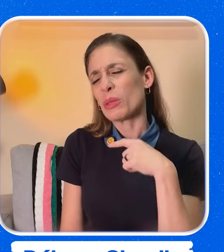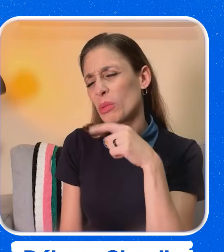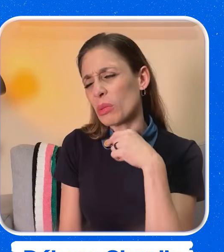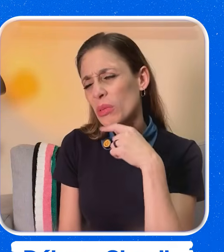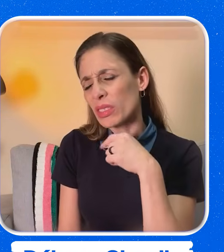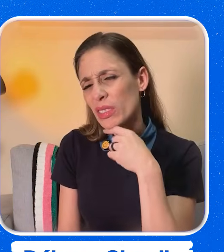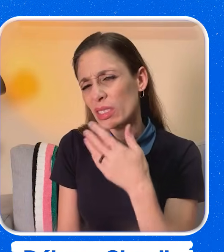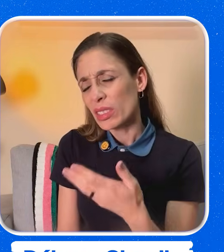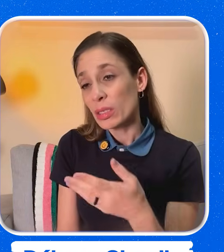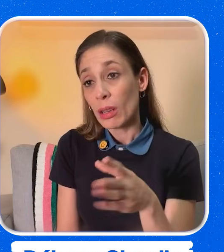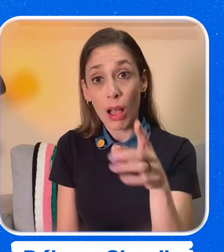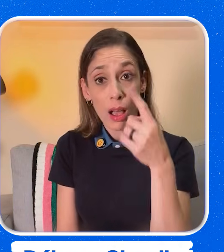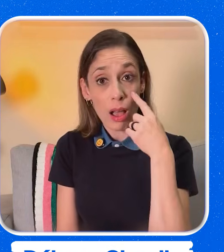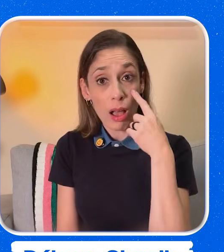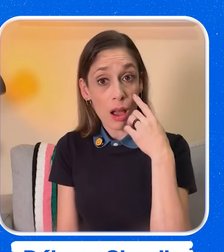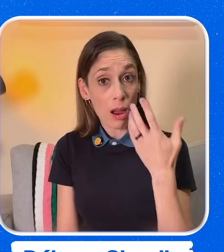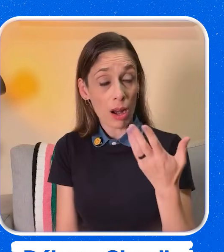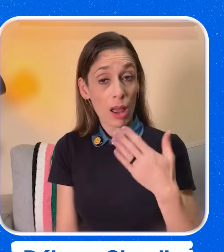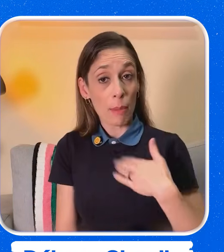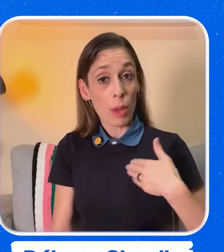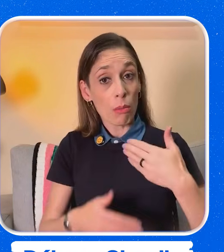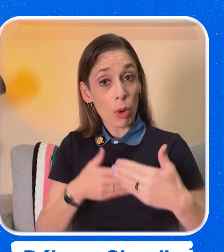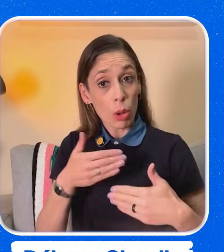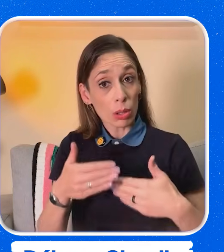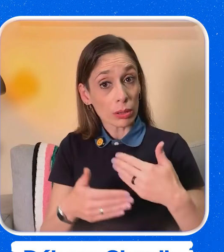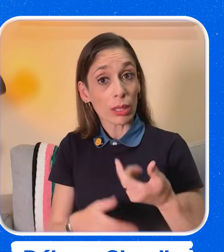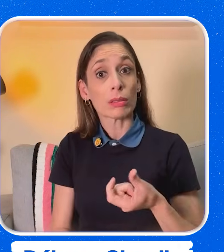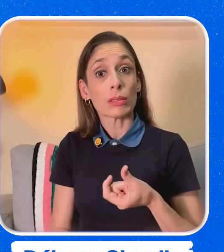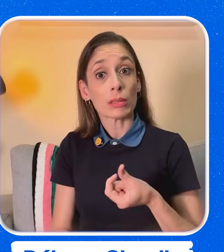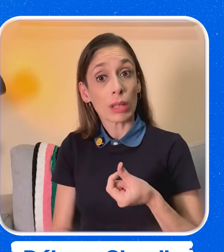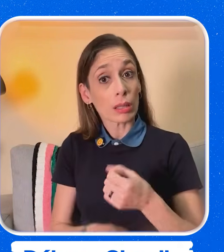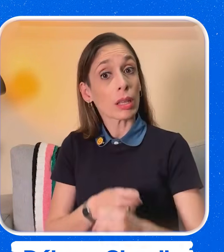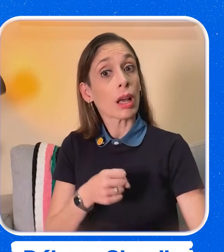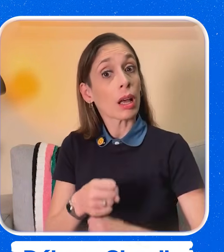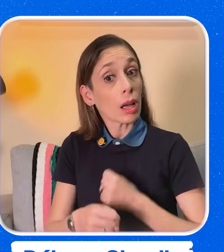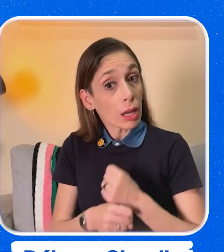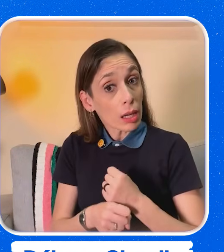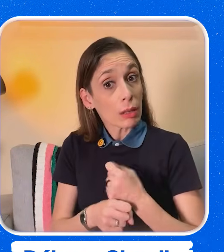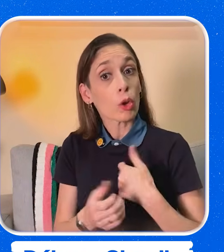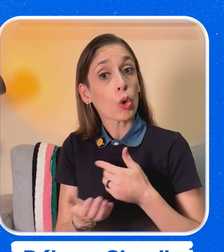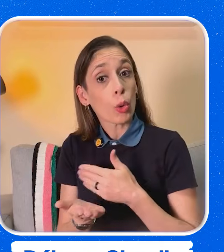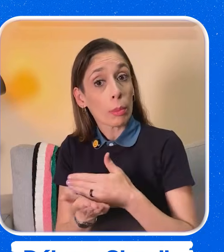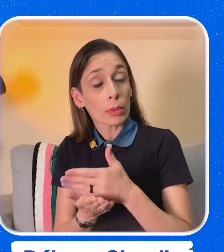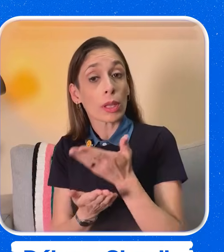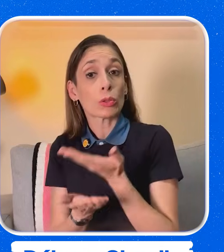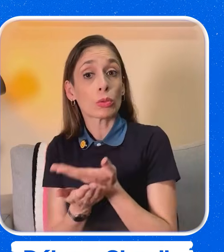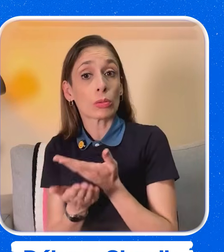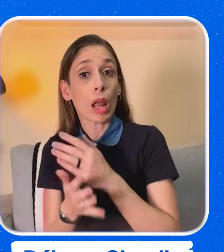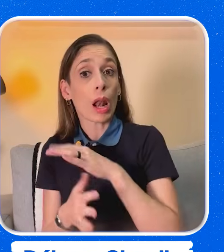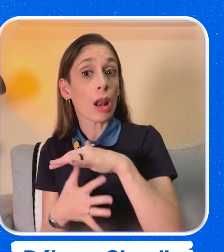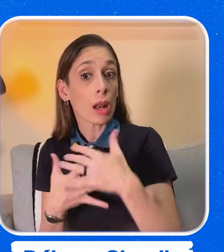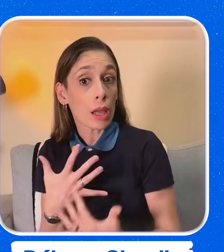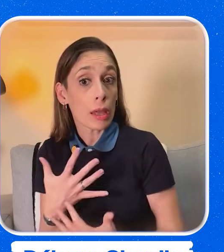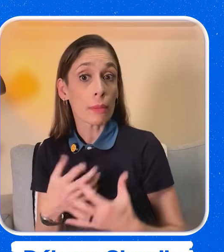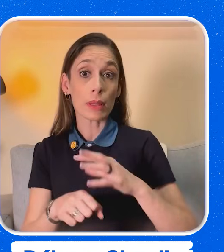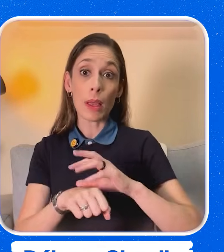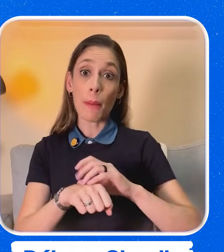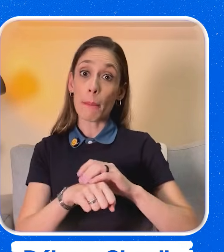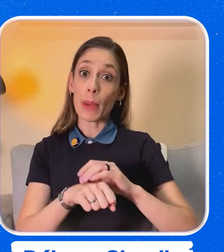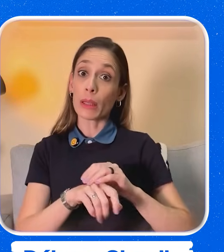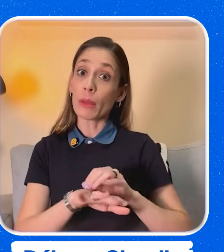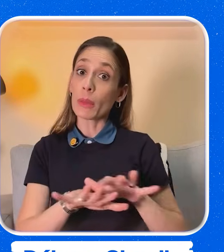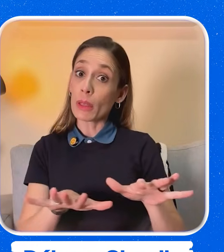essa minha caminhada já tem uns 6 anos, né? A gente começou a estudar, eu comecei a estudar Libras na pandemia, a pandemia terminou o